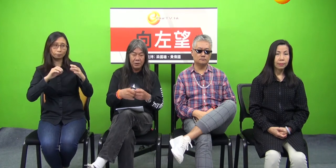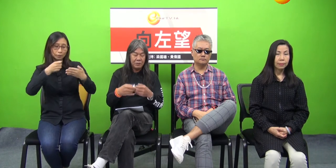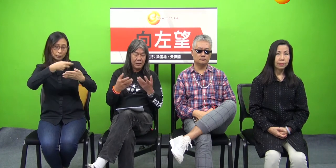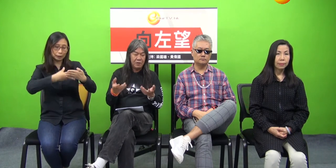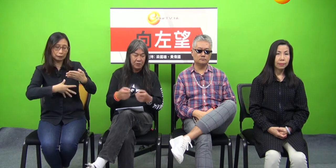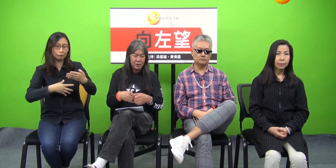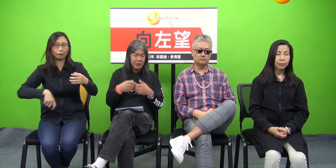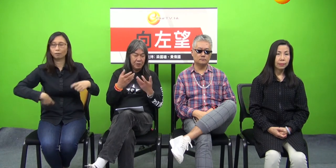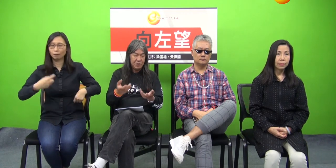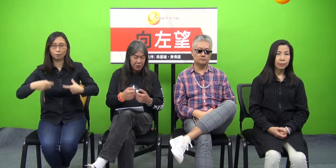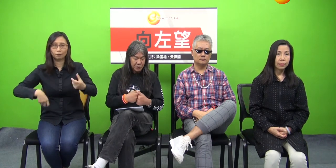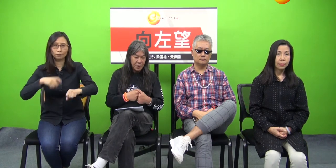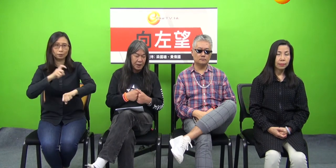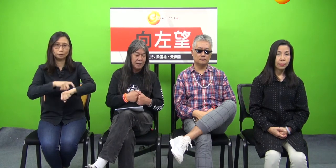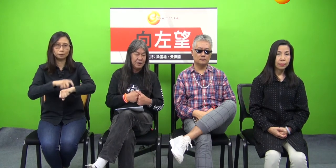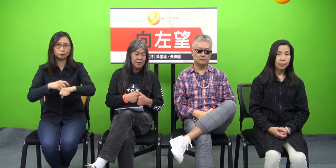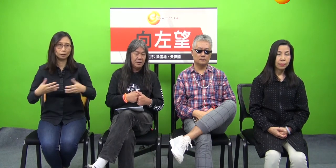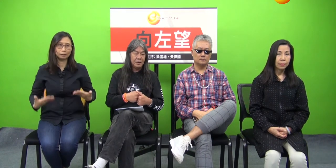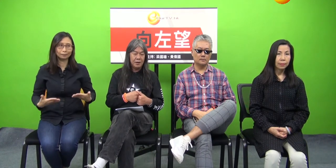至會有而家我哋所謂 DQ 議員啊，